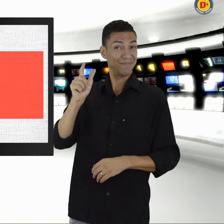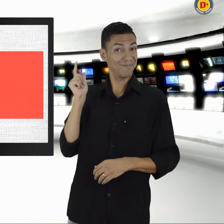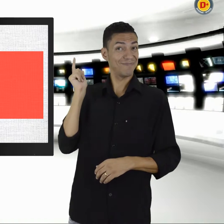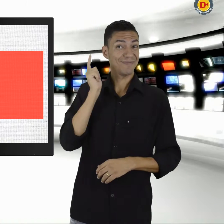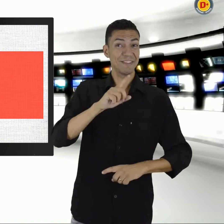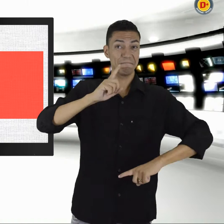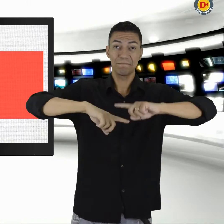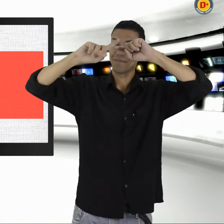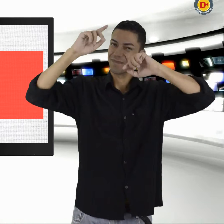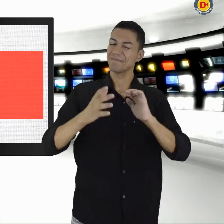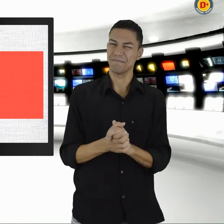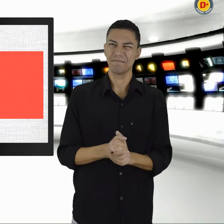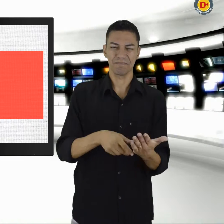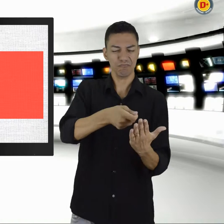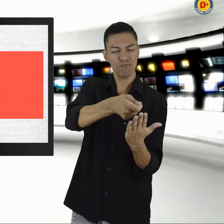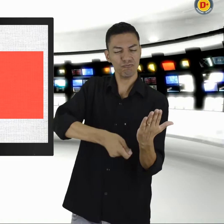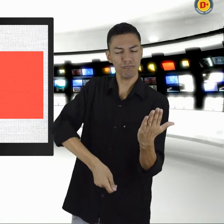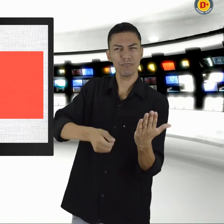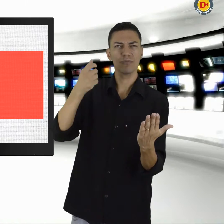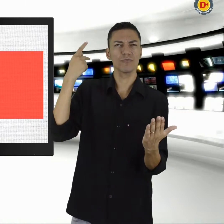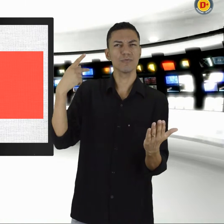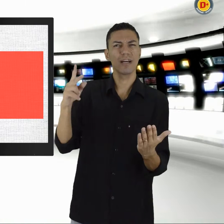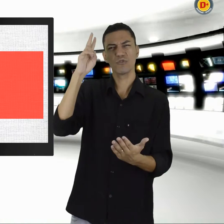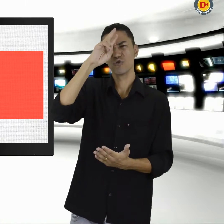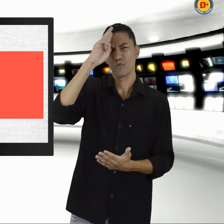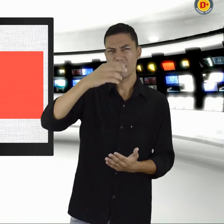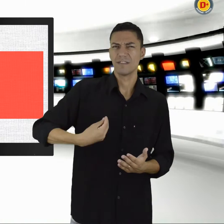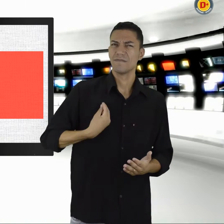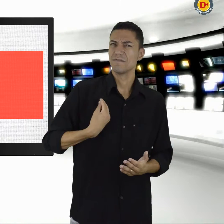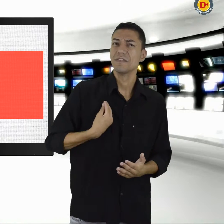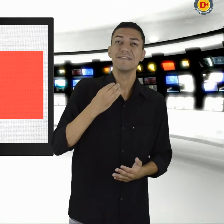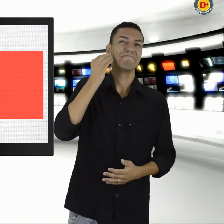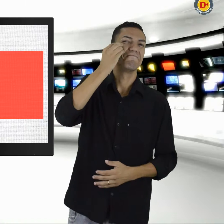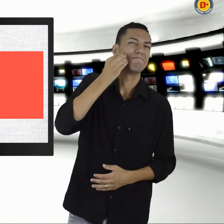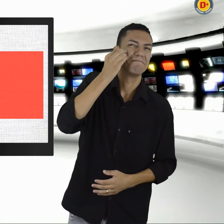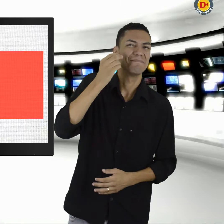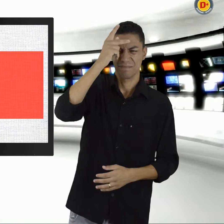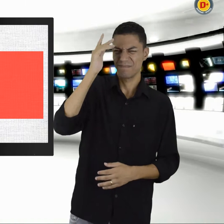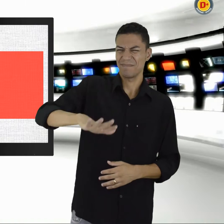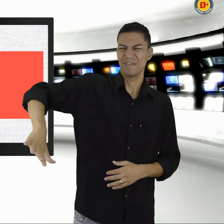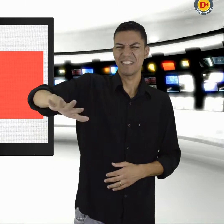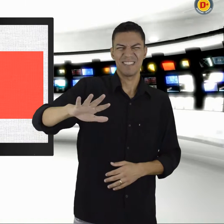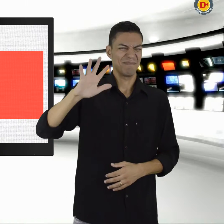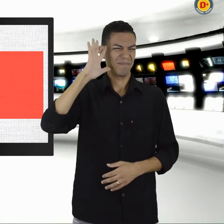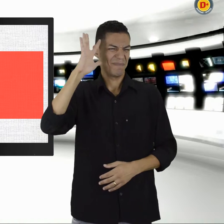de situações vividas demonstra a dedicação e o foco em desmistificar a ideia de limitação que assombra as pessoas